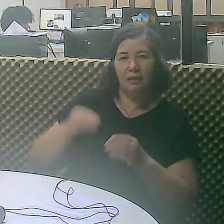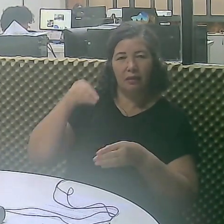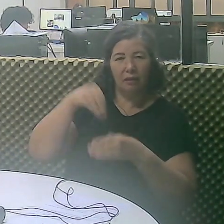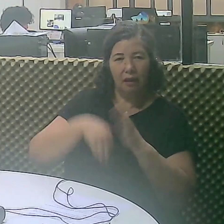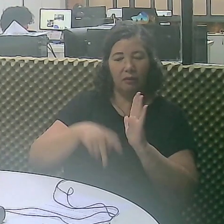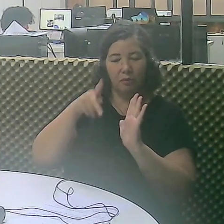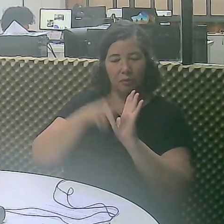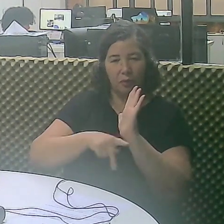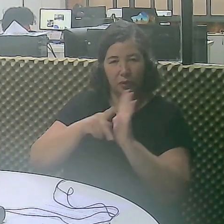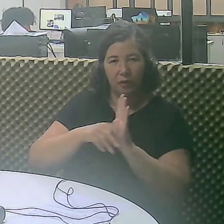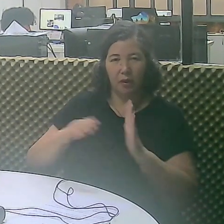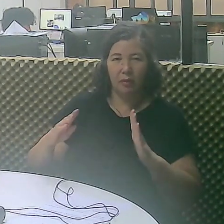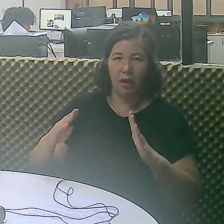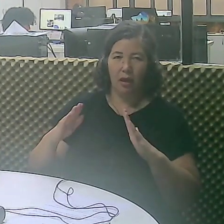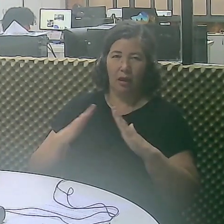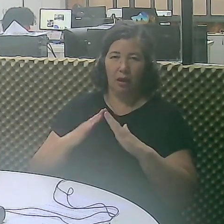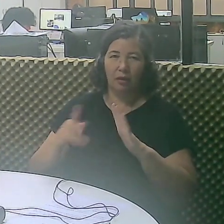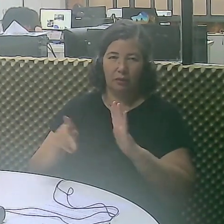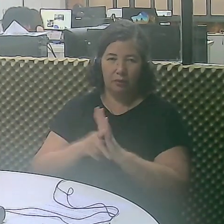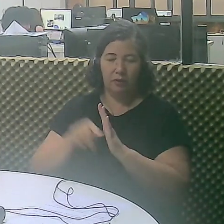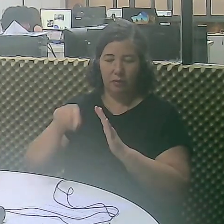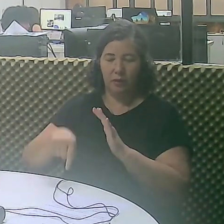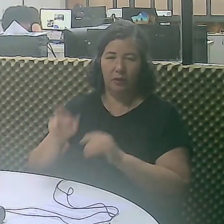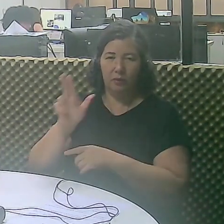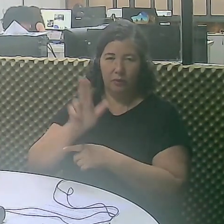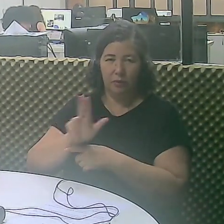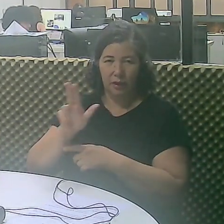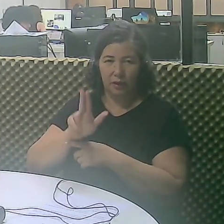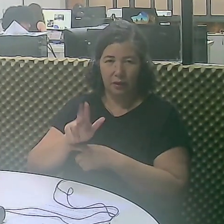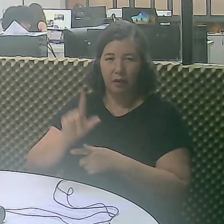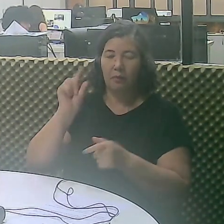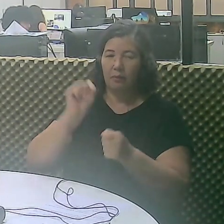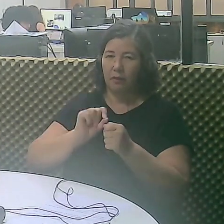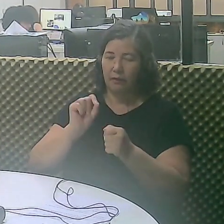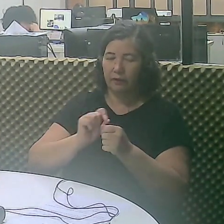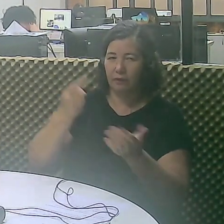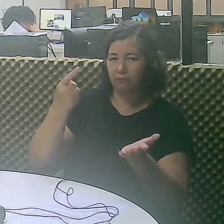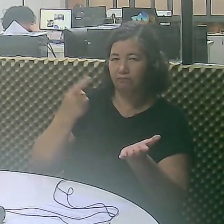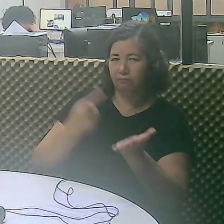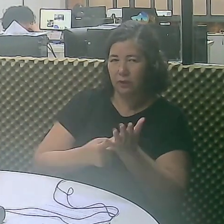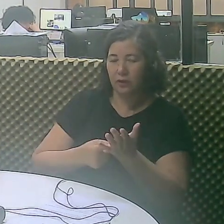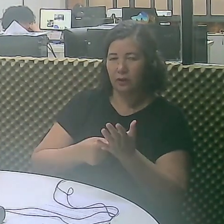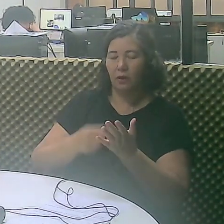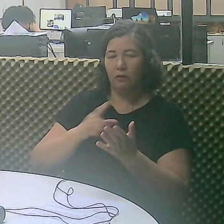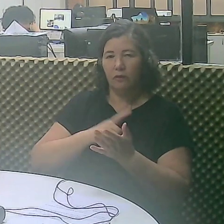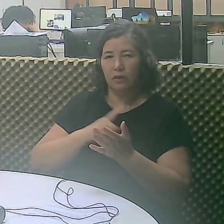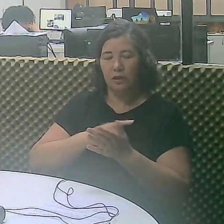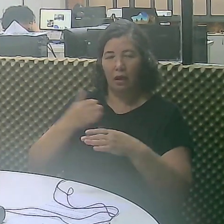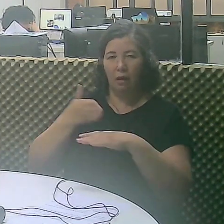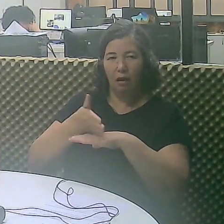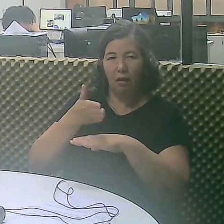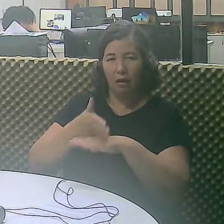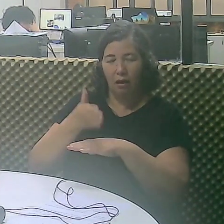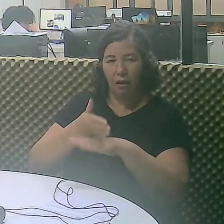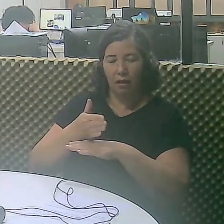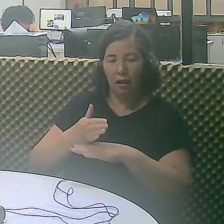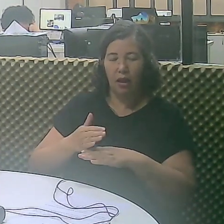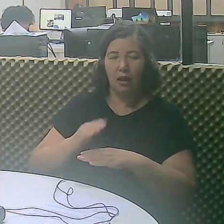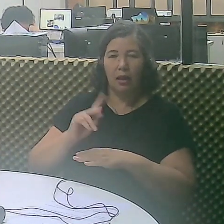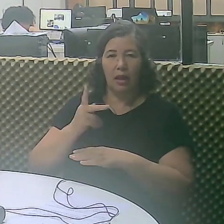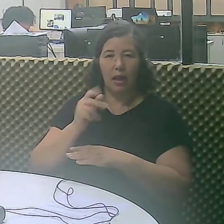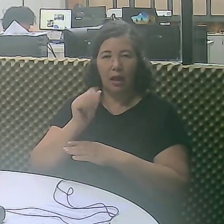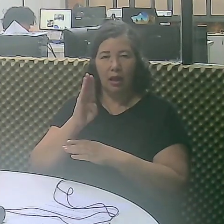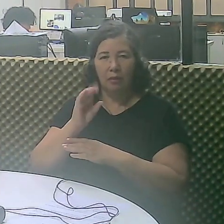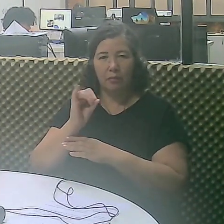que venham ser implementados na cidade. Para fazer o agendamento, basta acessar a opção Habitação no Portal